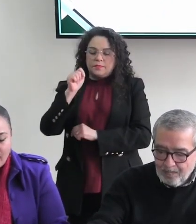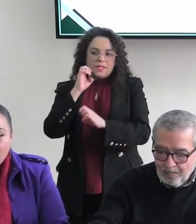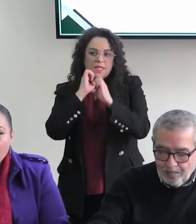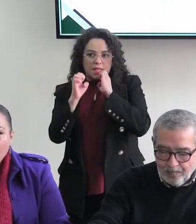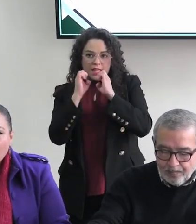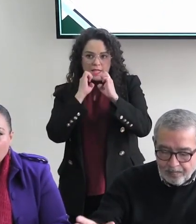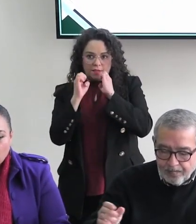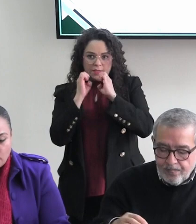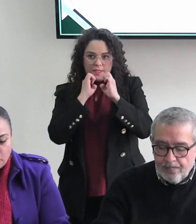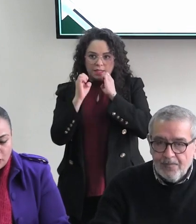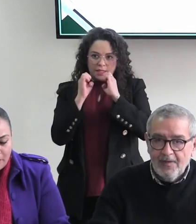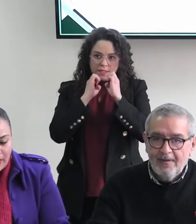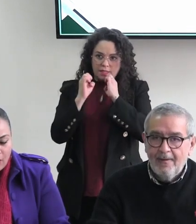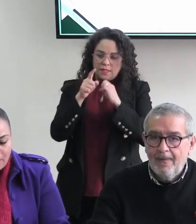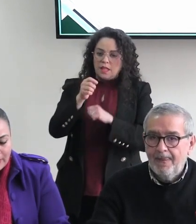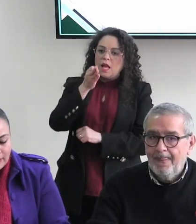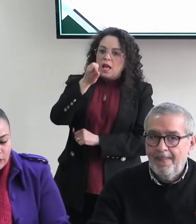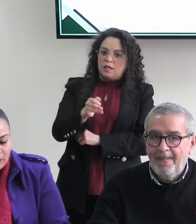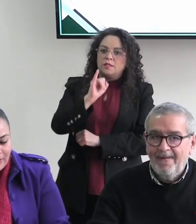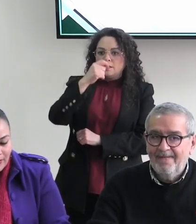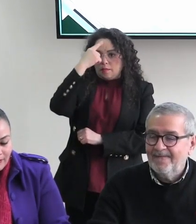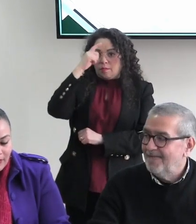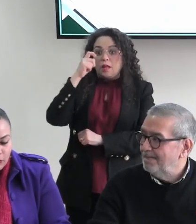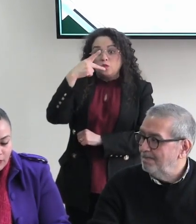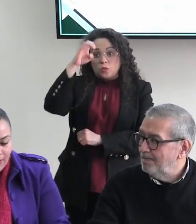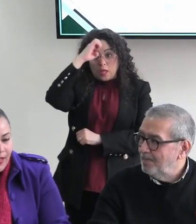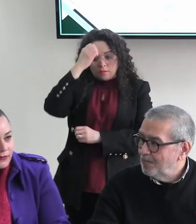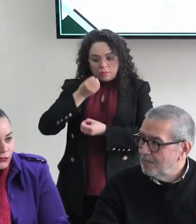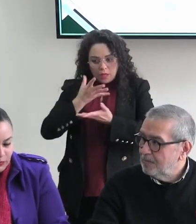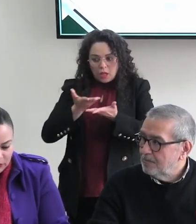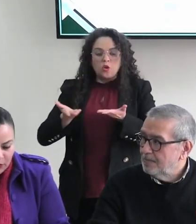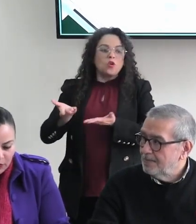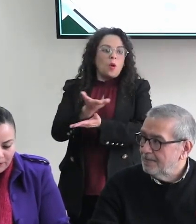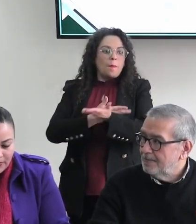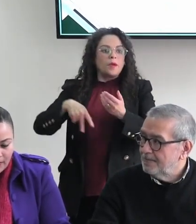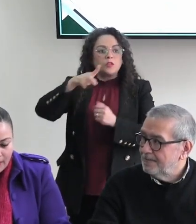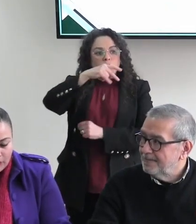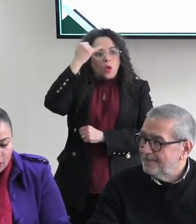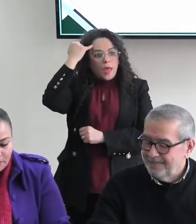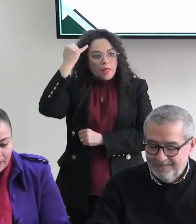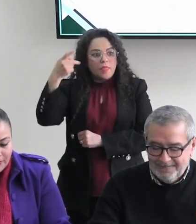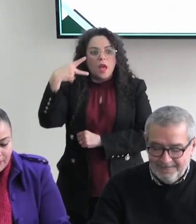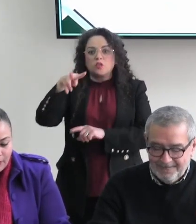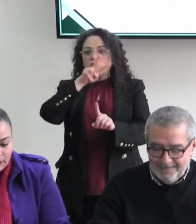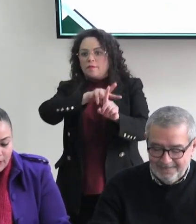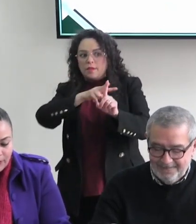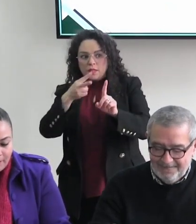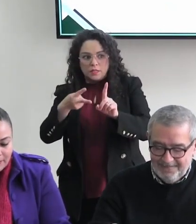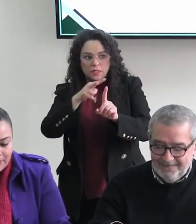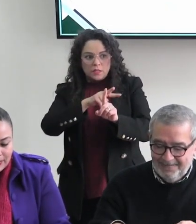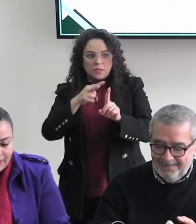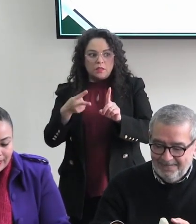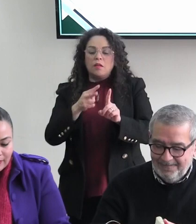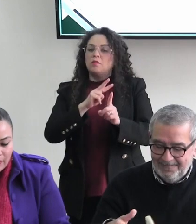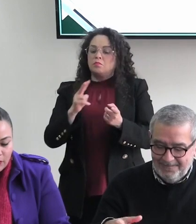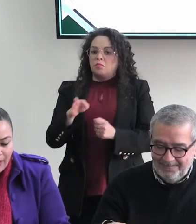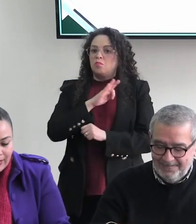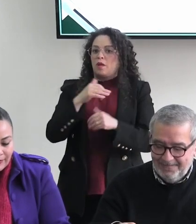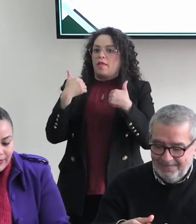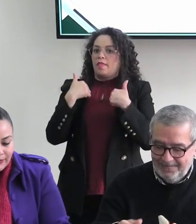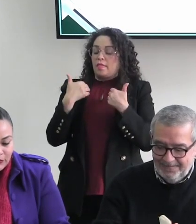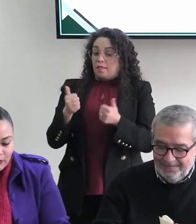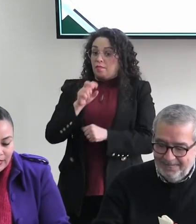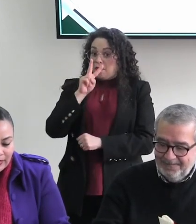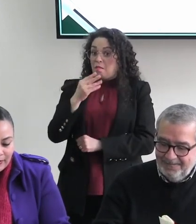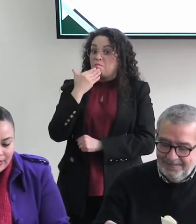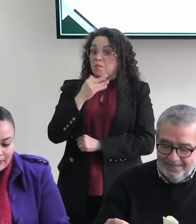entrevistas, su disposición para compartir su experiencia, sus ideas y su visión. Nos permite contar con una perspectiva enriquecedora